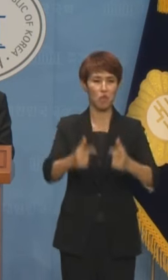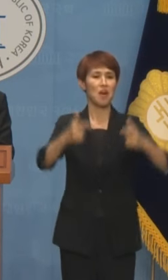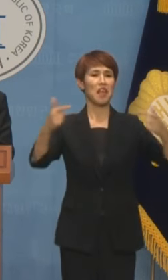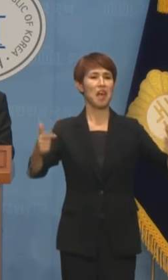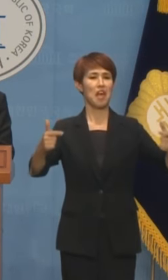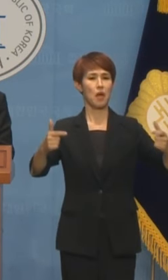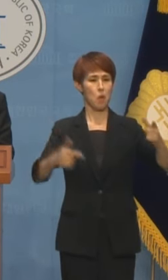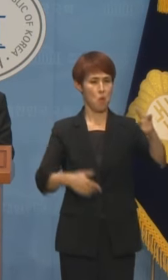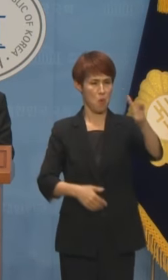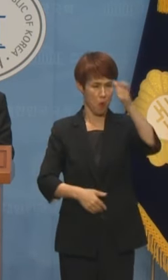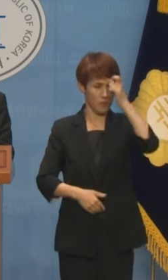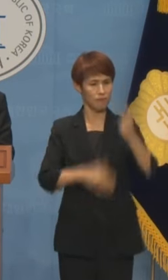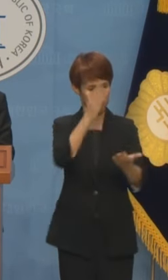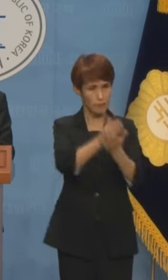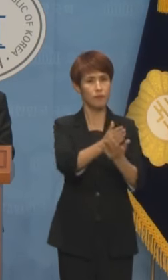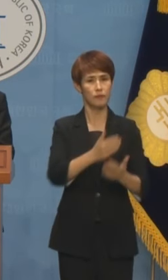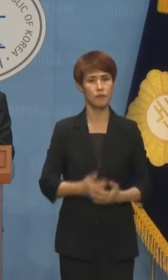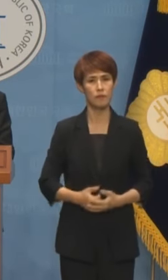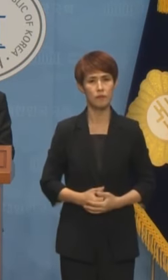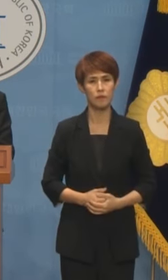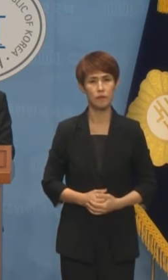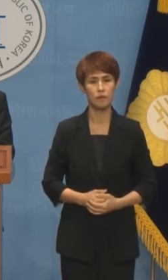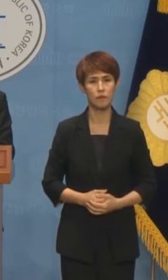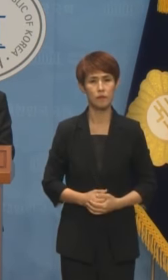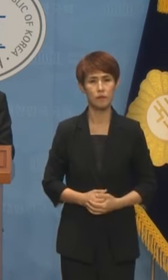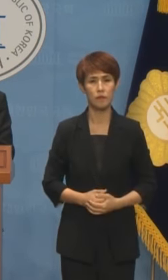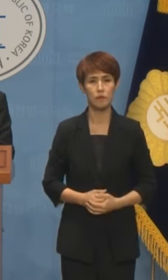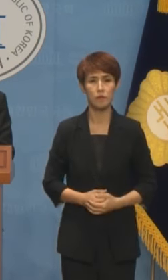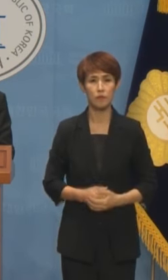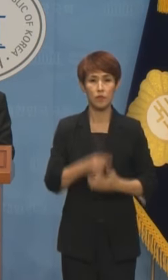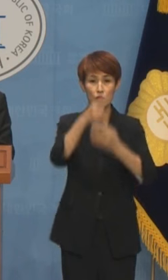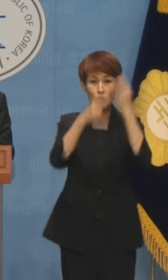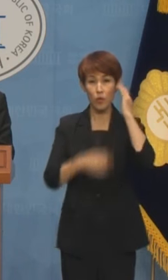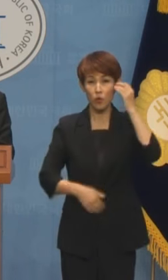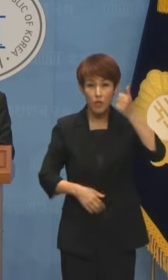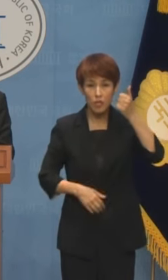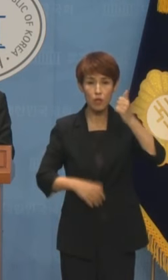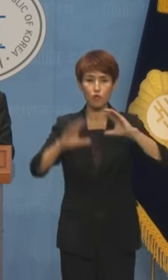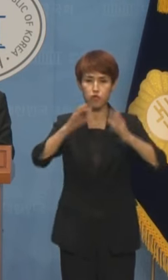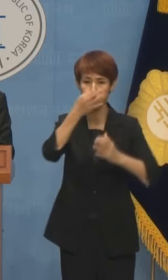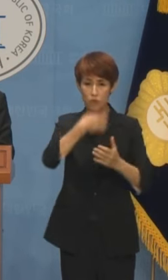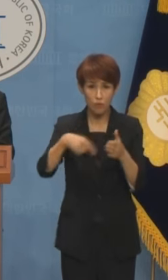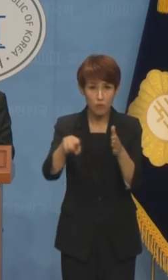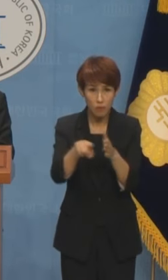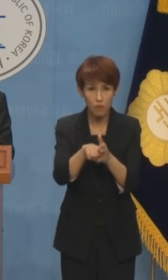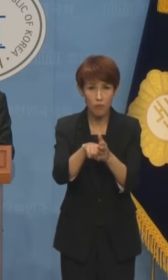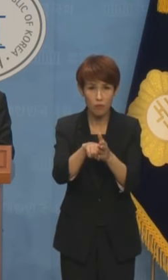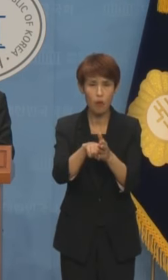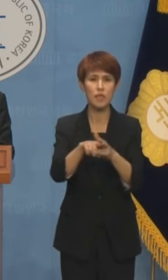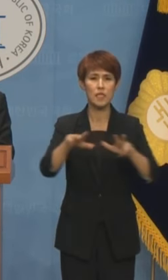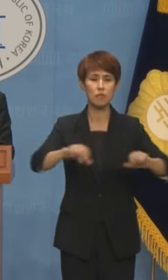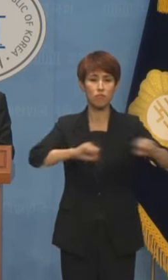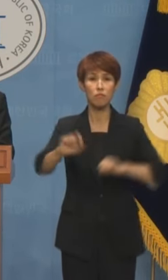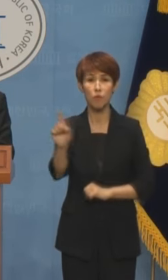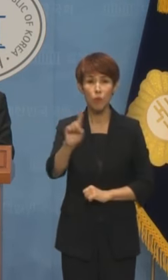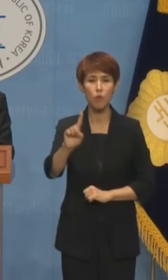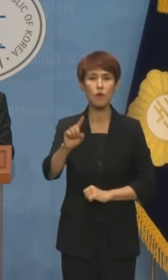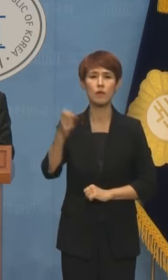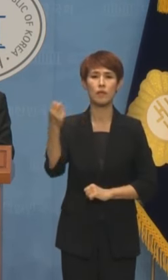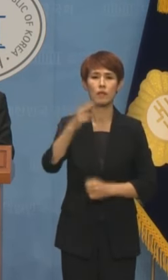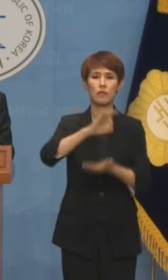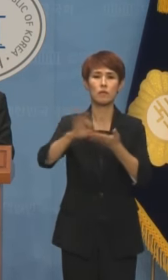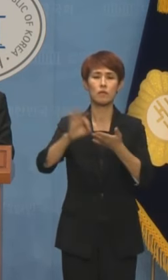그릇된 고집에서 벗어나야 합니다. 윤 대통령이 정녕 국익을 생각한다면 지금 해야 할 것은